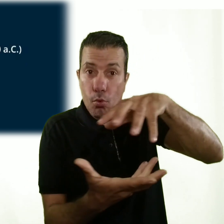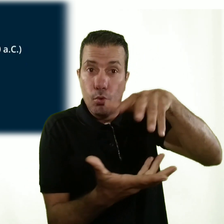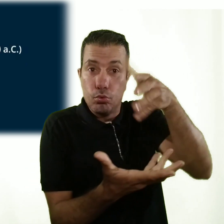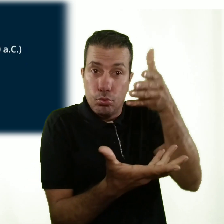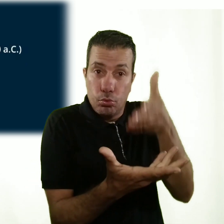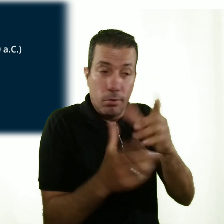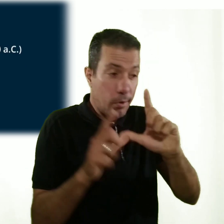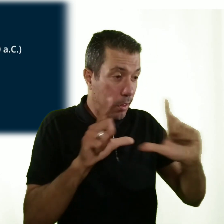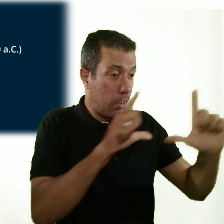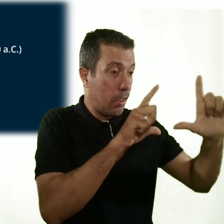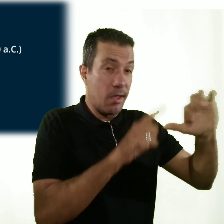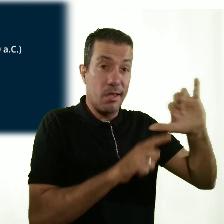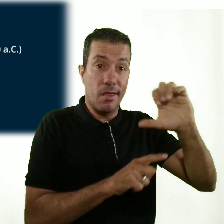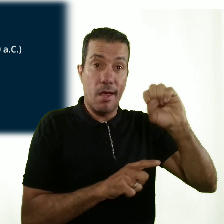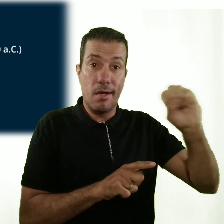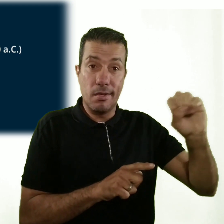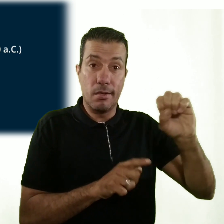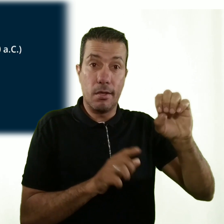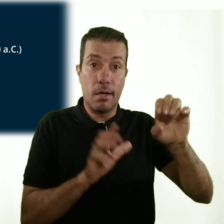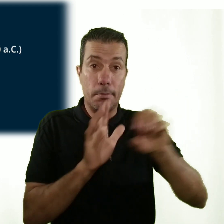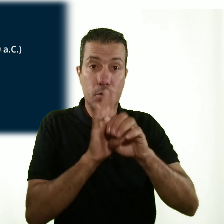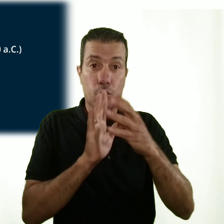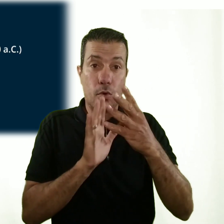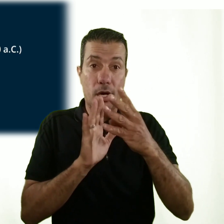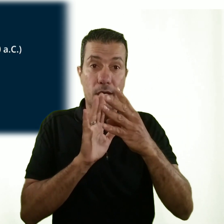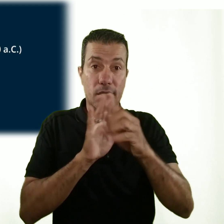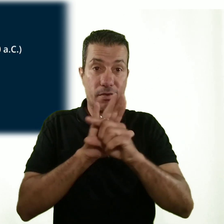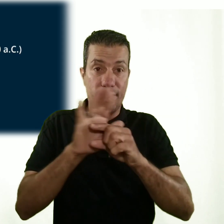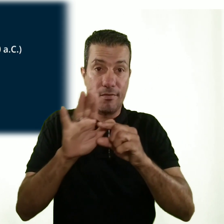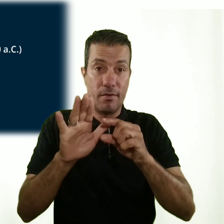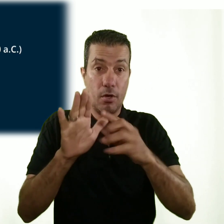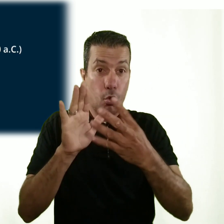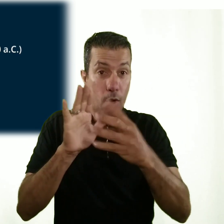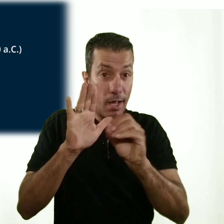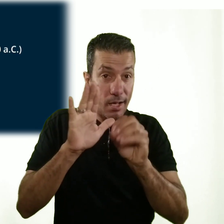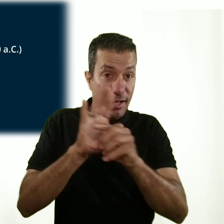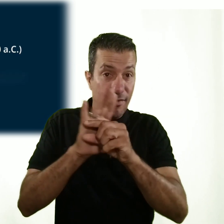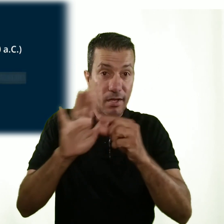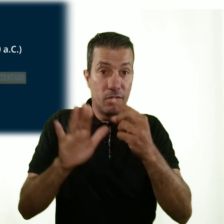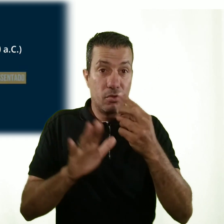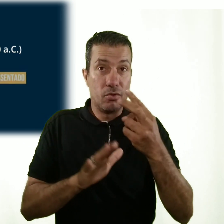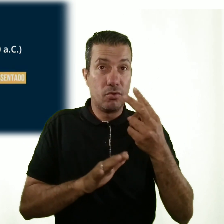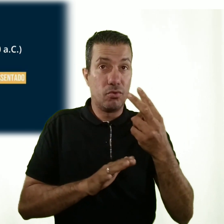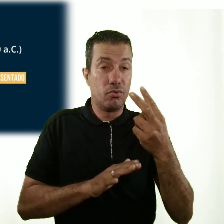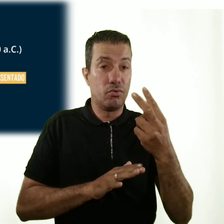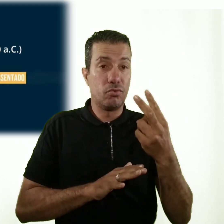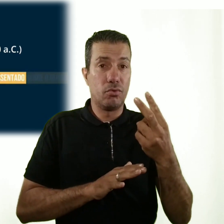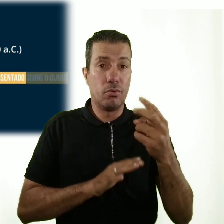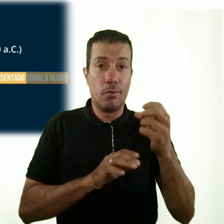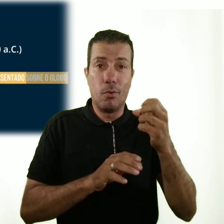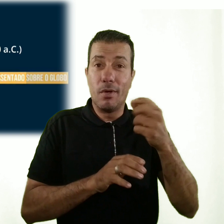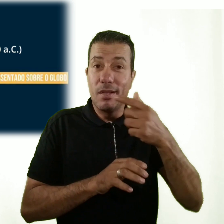Isaías 40, verso 22, escrito mais ou menos no ano 700 a.C.